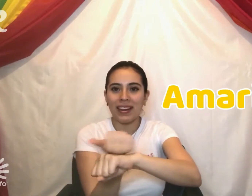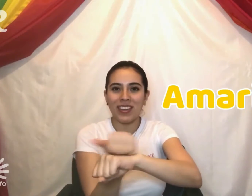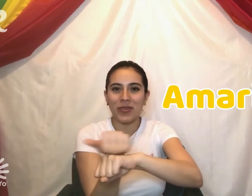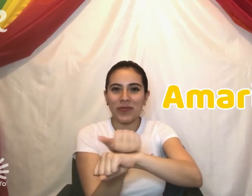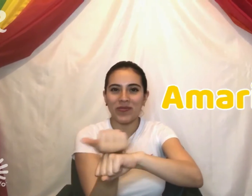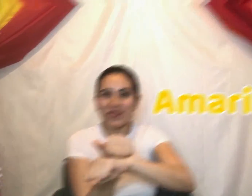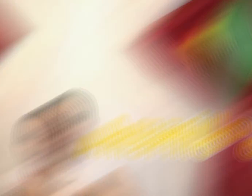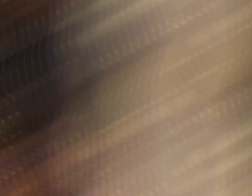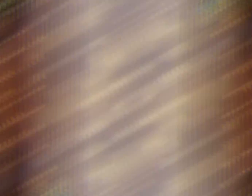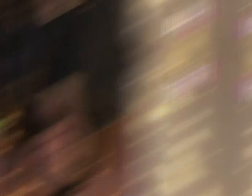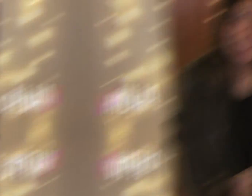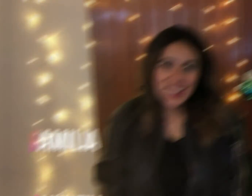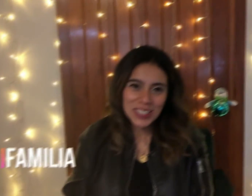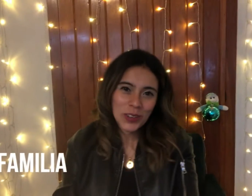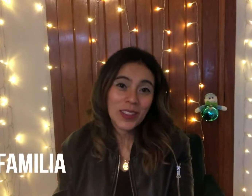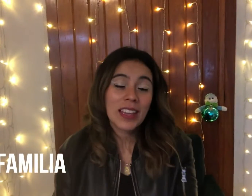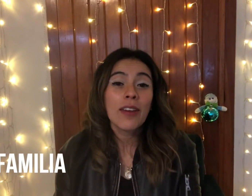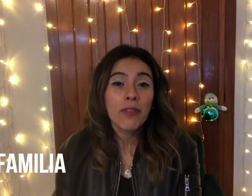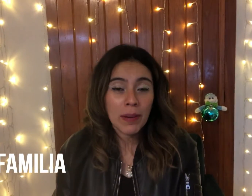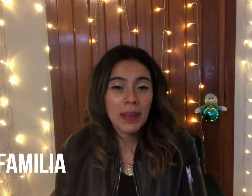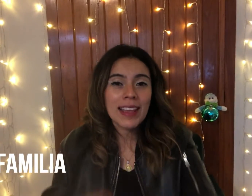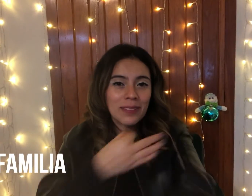amarillo. Sección de familia.